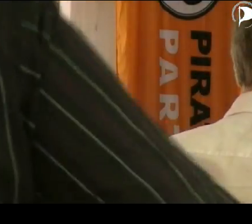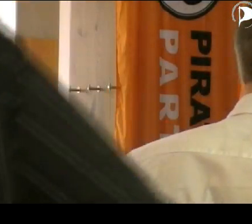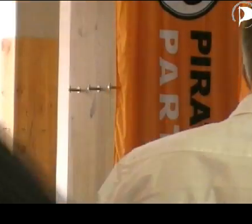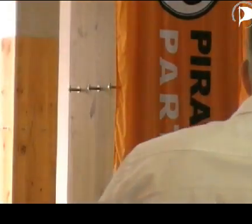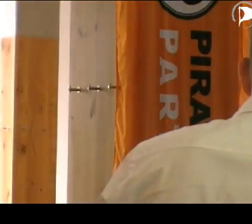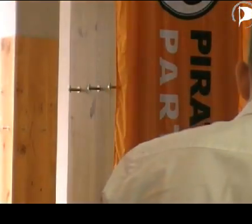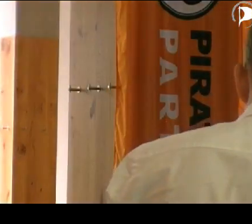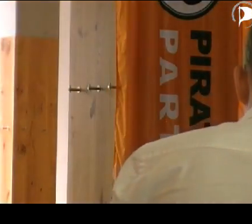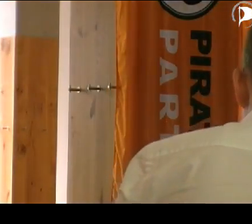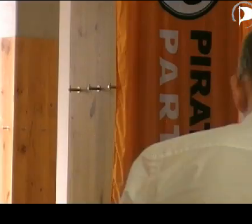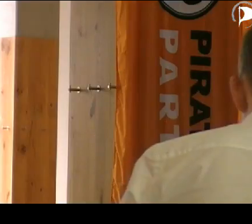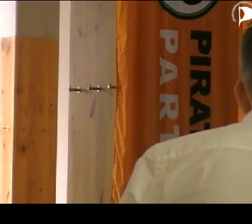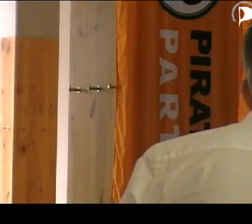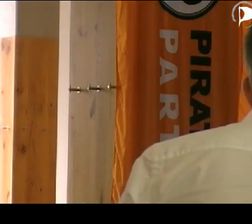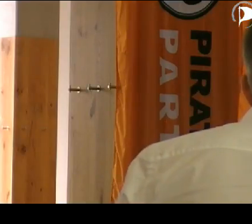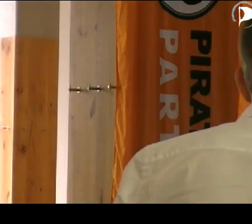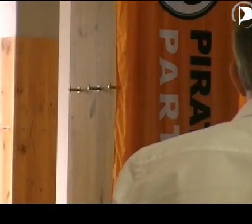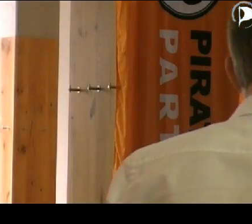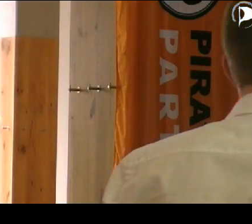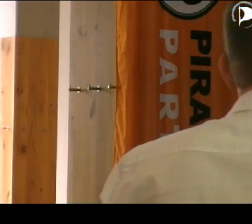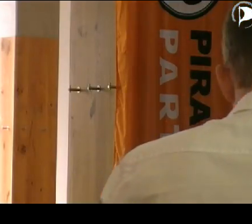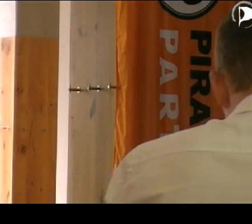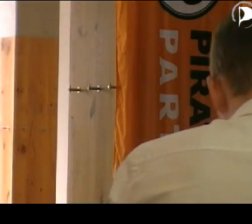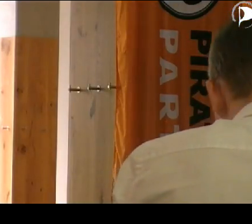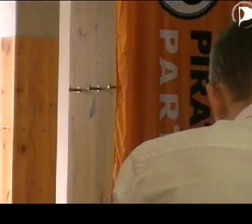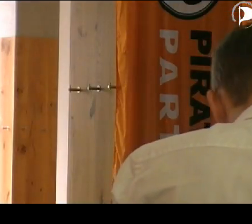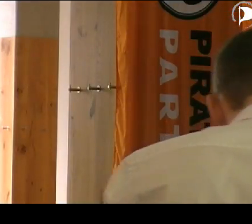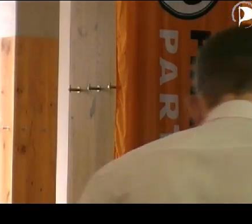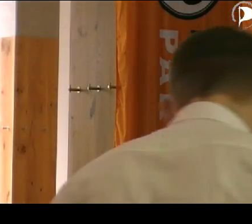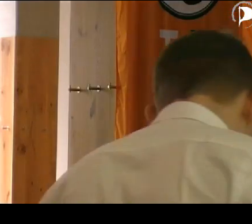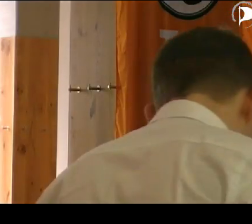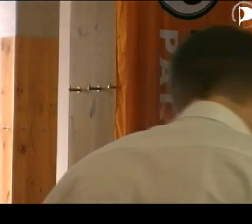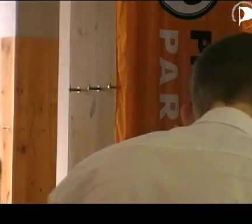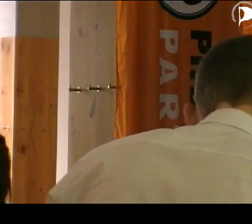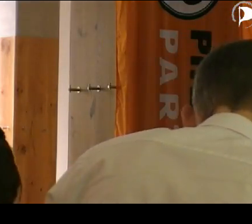nach der pause kämpften einfangen glücklich